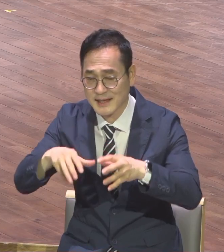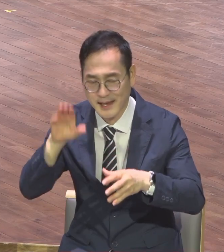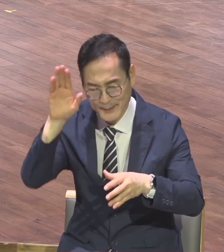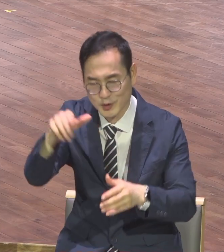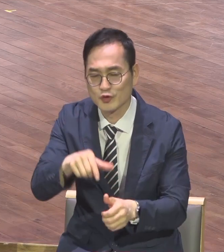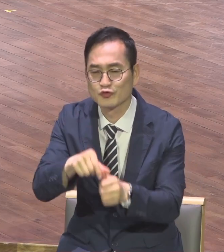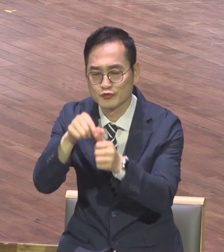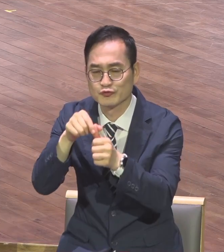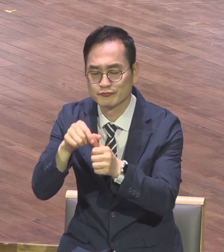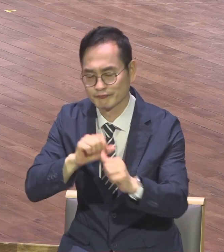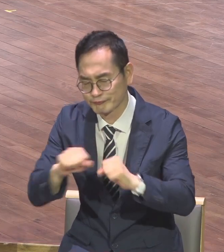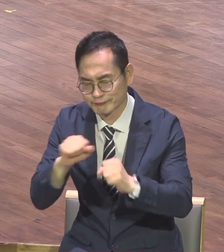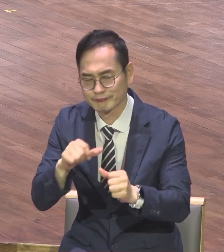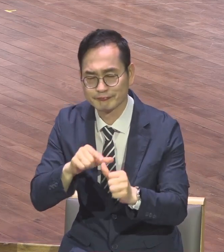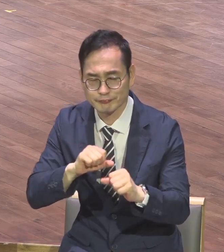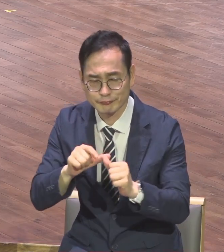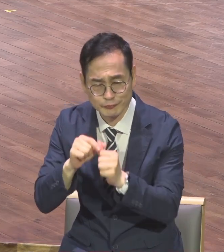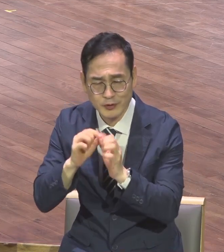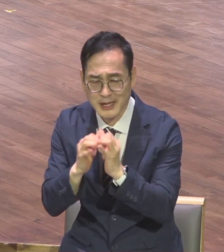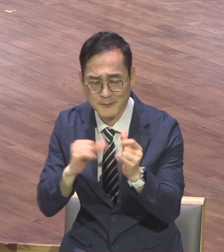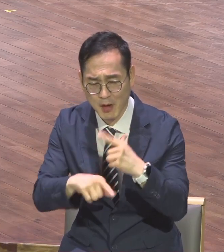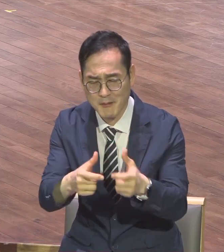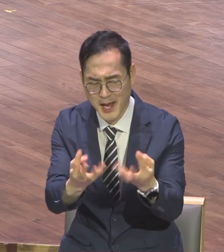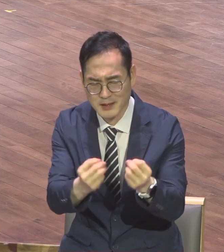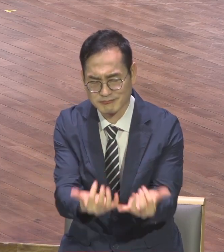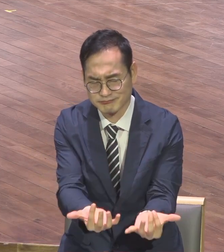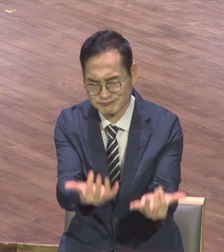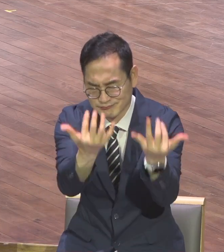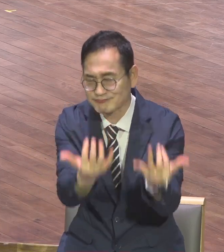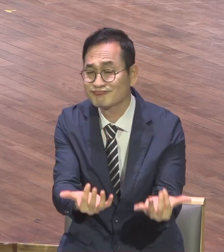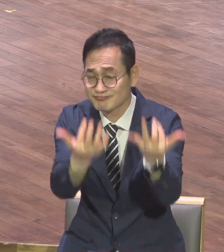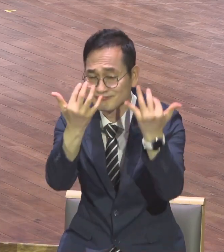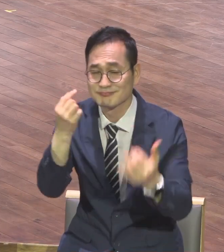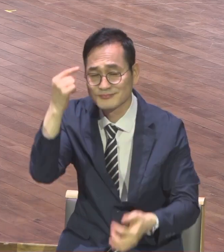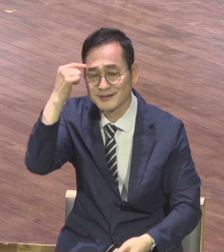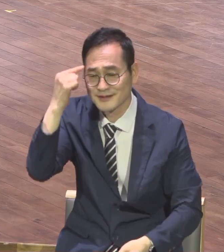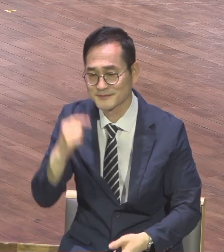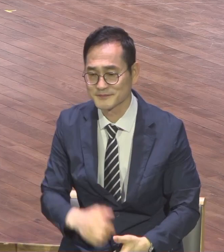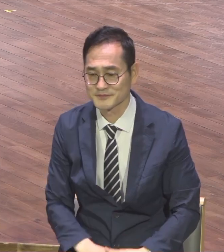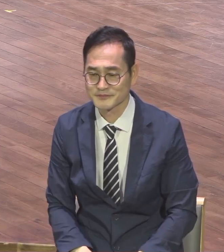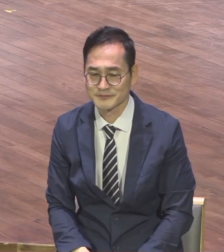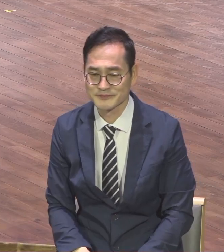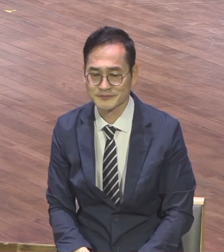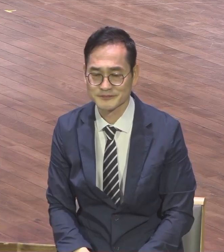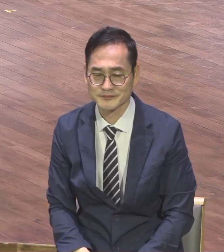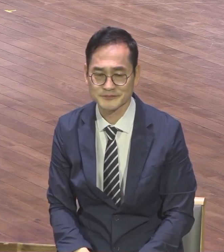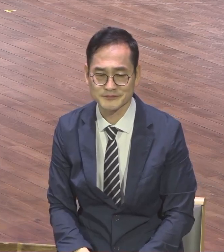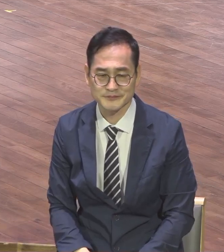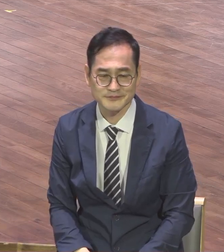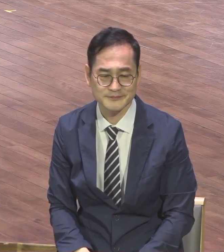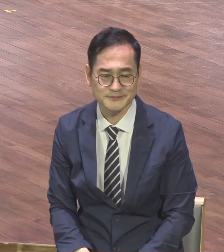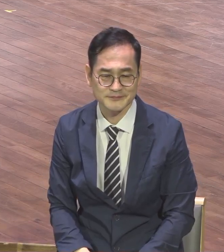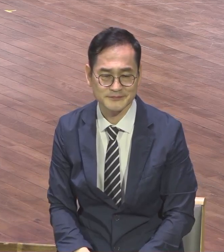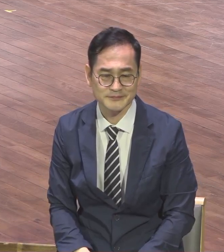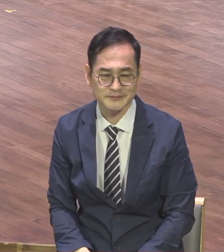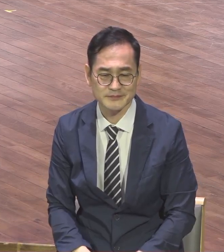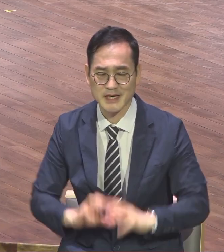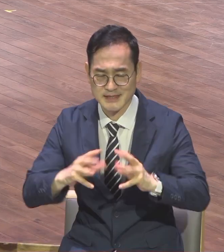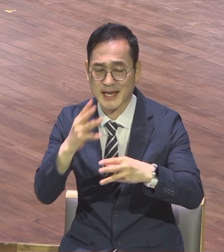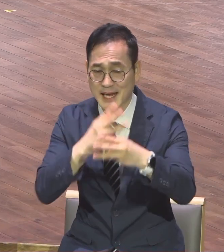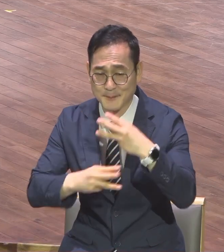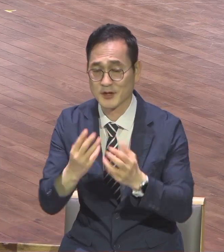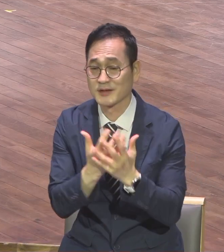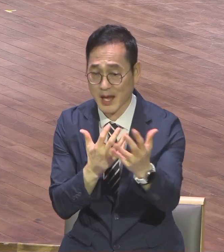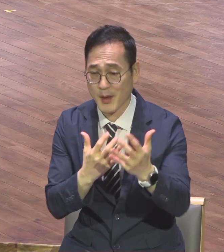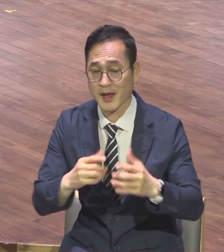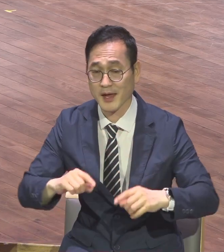영계 모든 성도들, 이번 제 26차 WRC 동참해서 여러분이 어차피 영계에 나오게 된 거